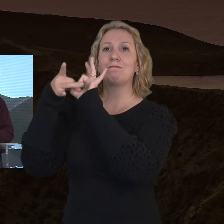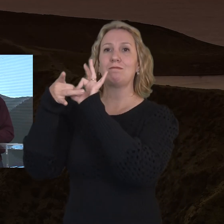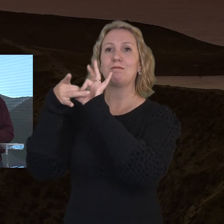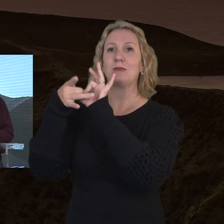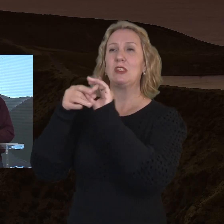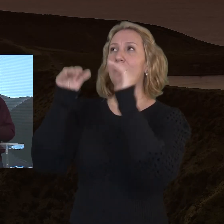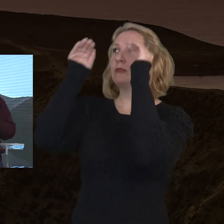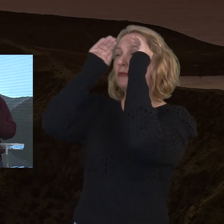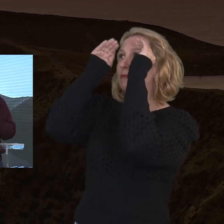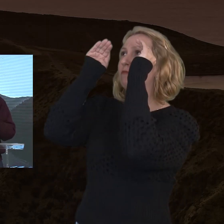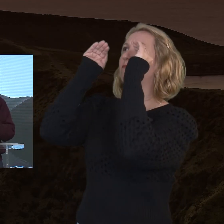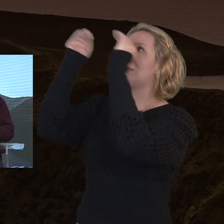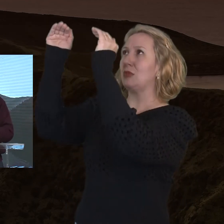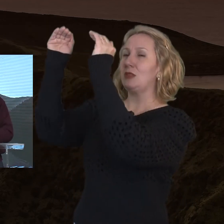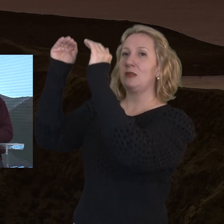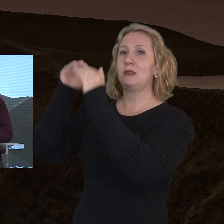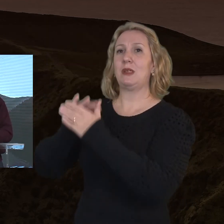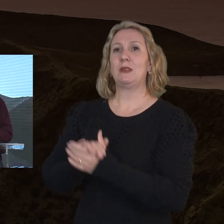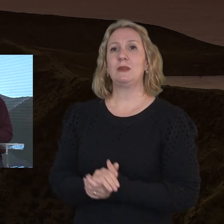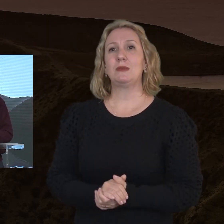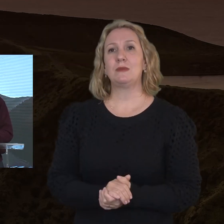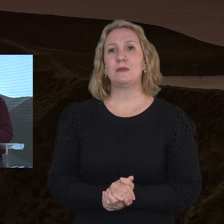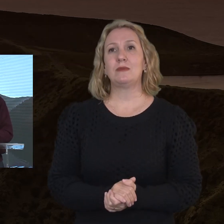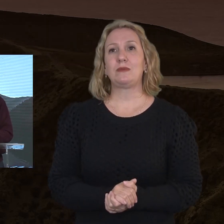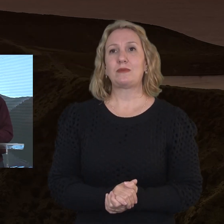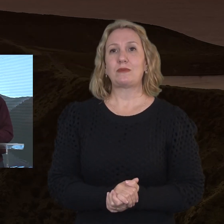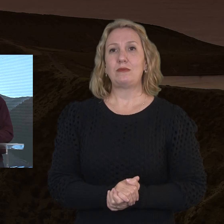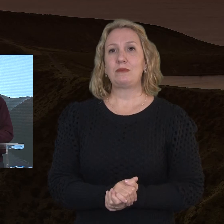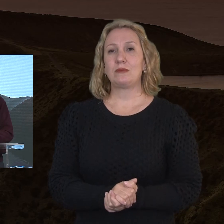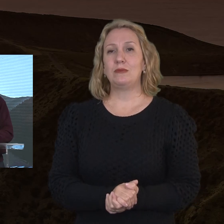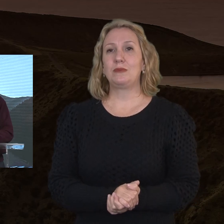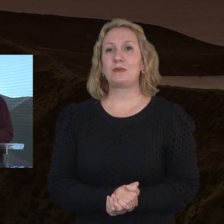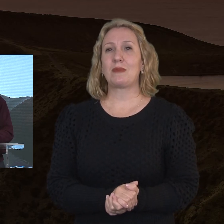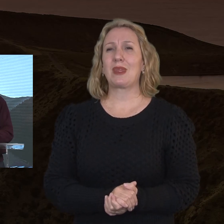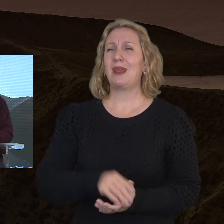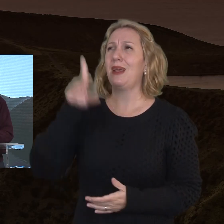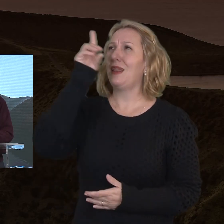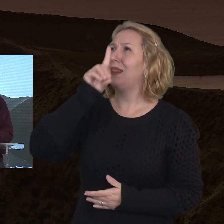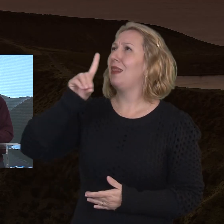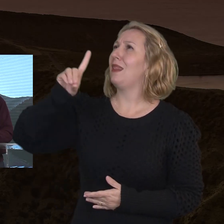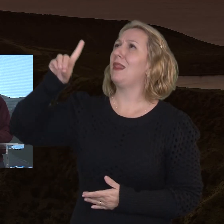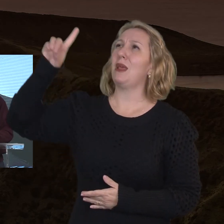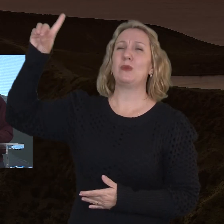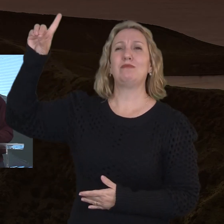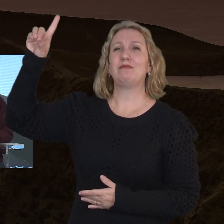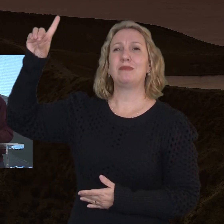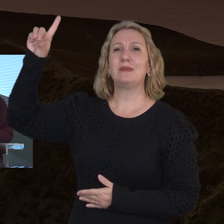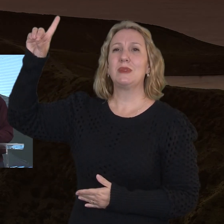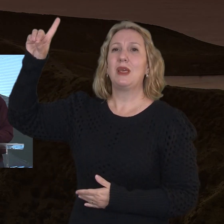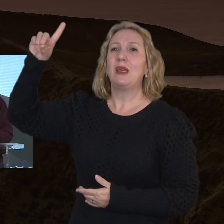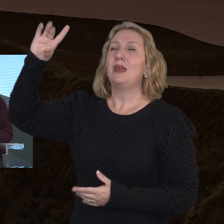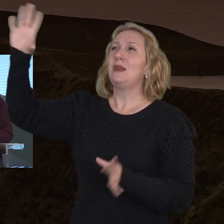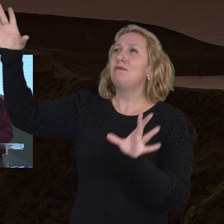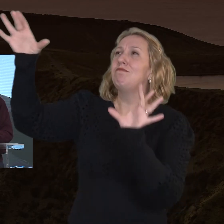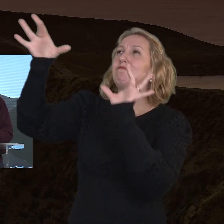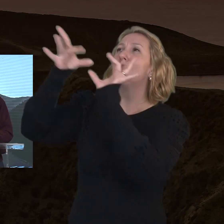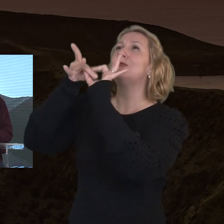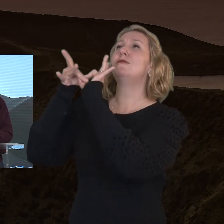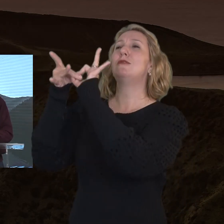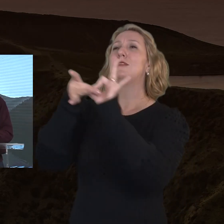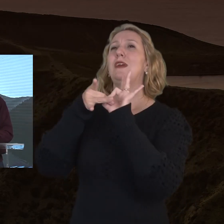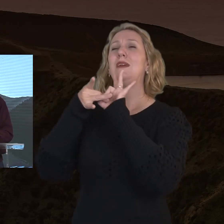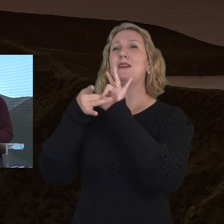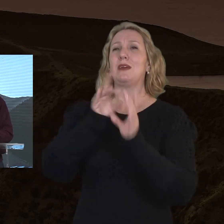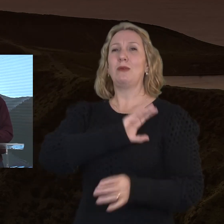ele eu leio de novo aquele versículo aquele que firmemente nos conecta convosco em cristo a cristo